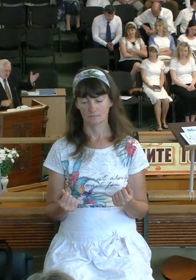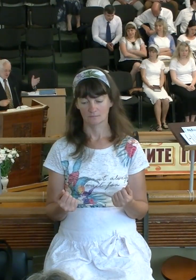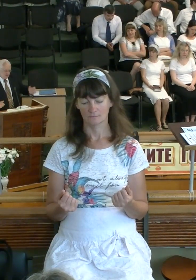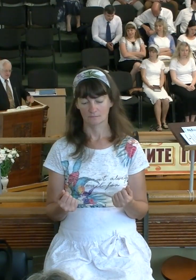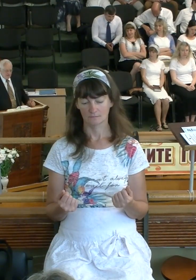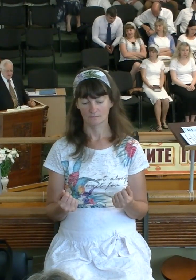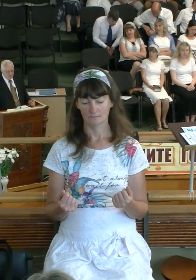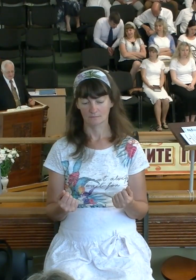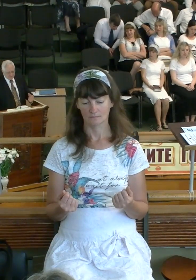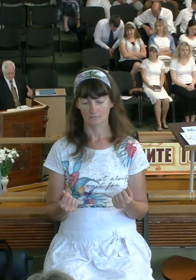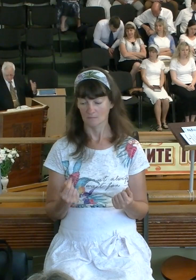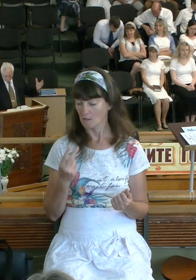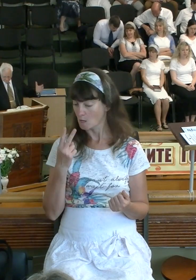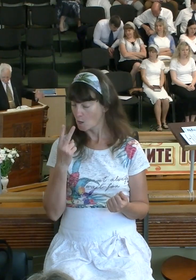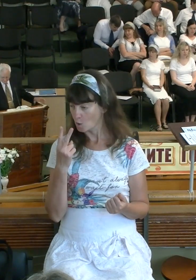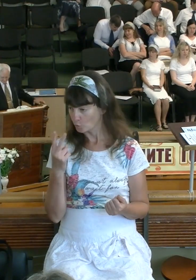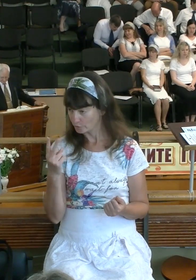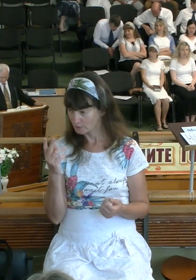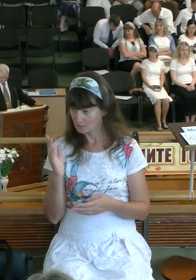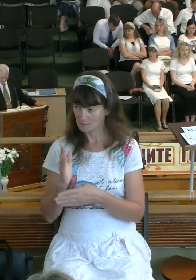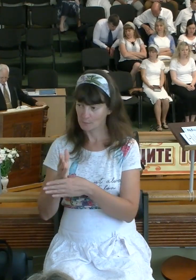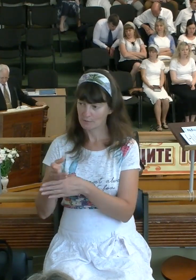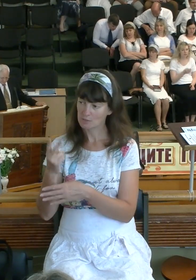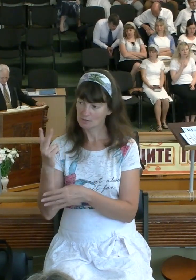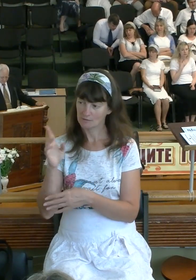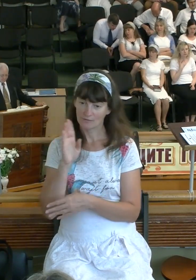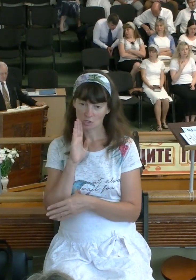я случайно увидел, зашли две женщины,